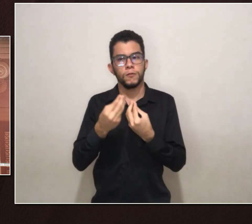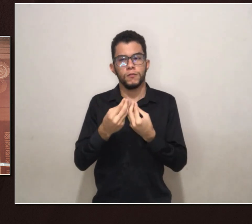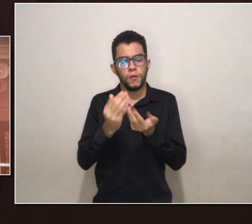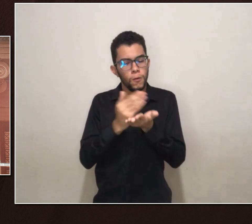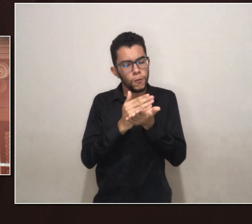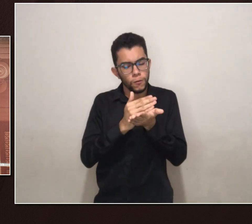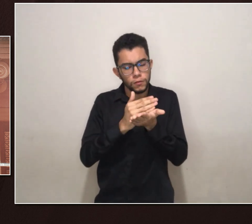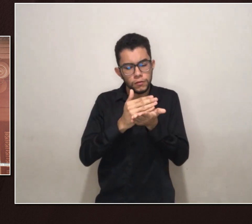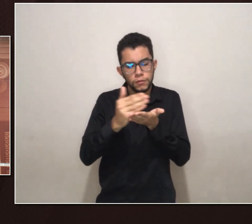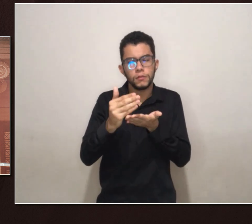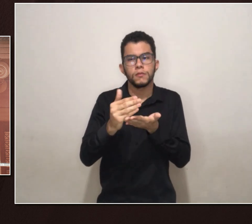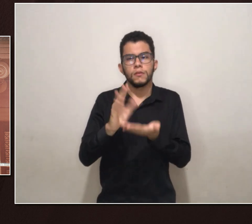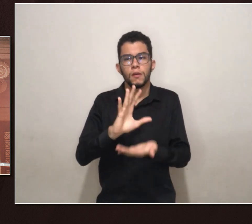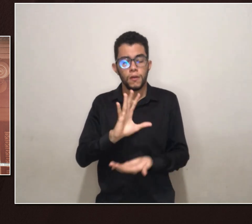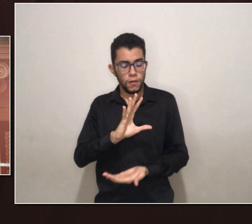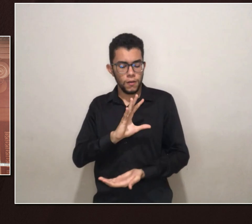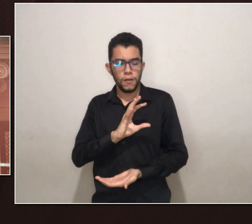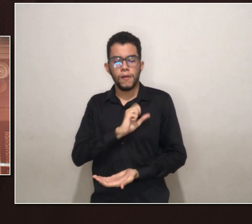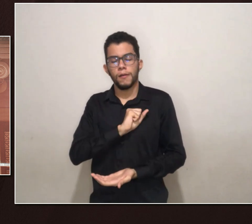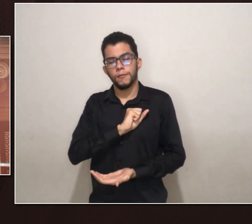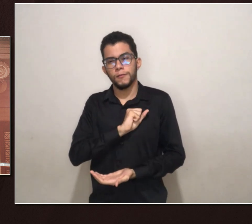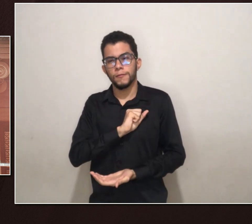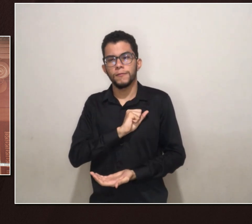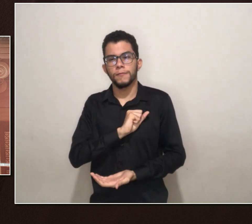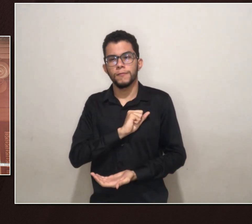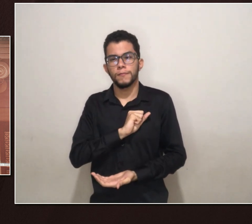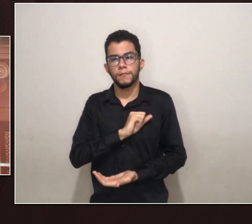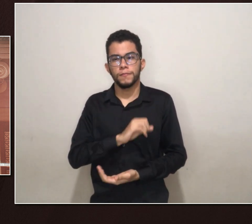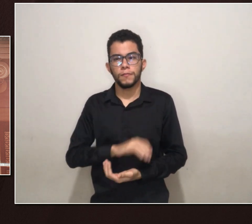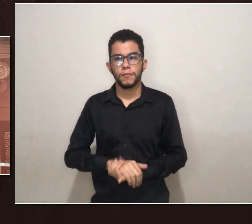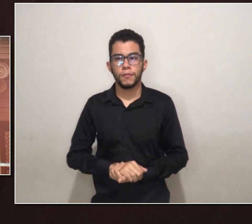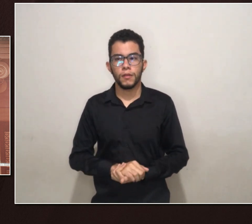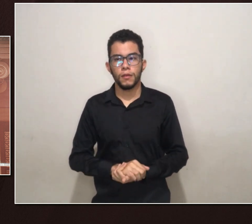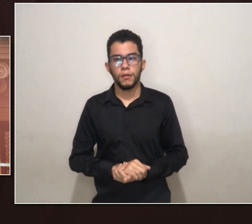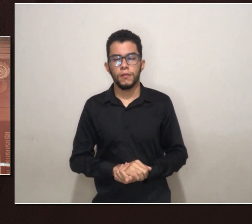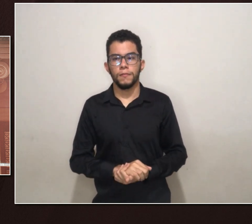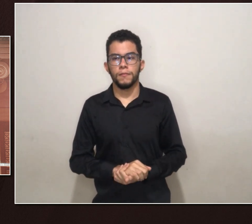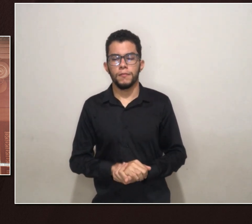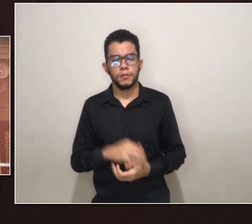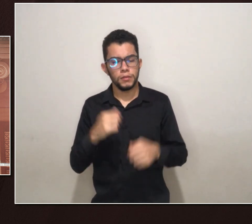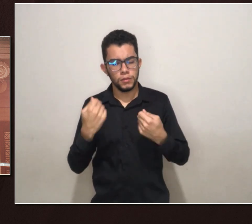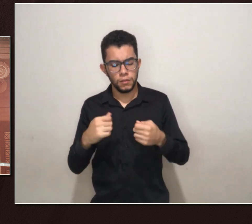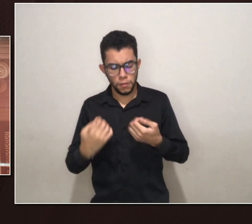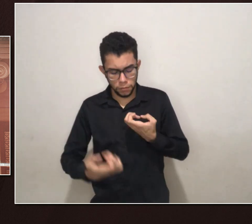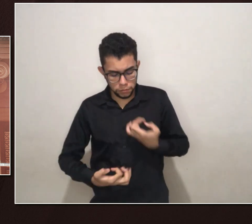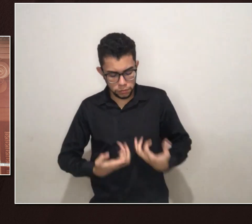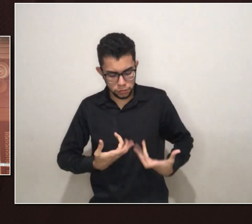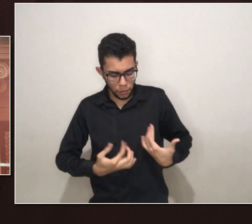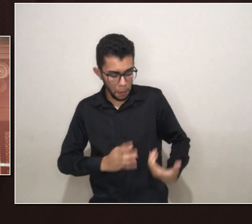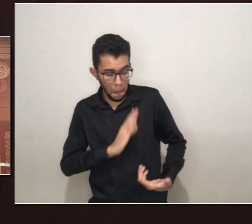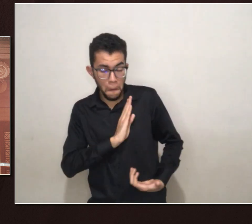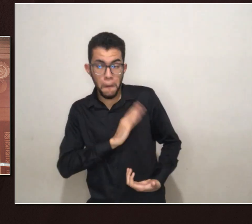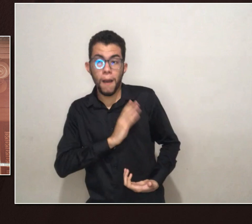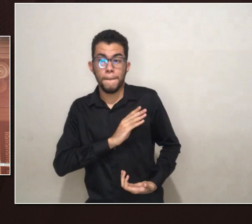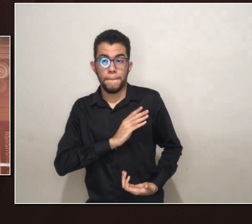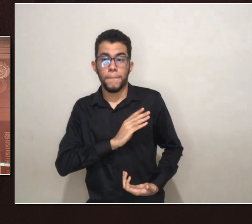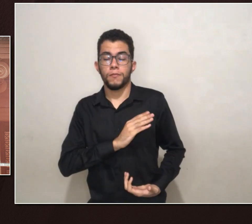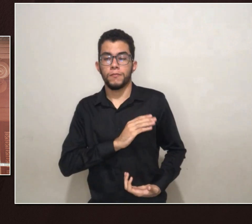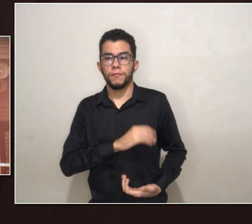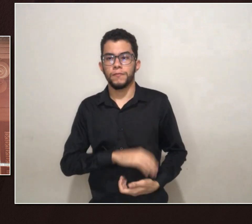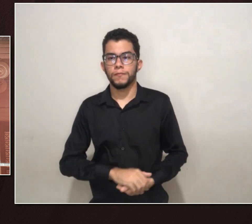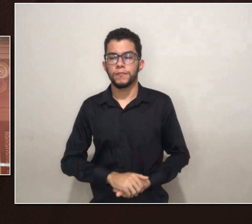amor, né, não se pode abandonar esse primeiro amor, né? O exemplo de Jesus, após ter sido tentado pelo